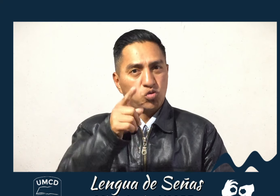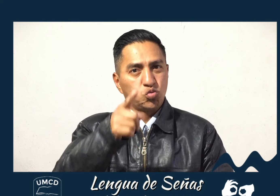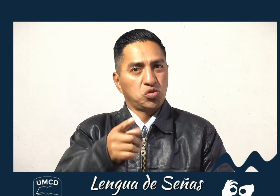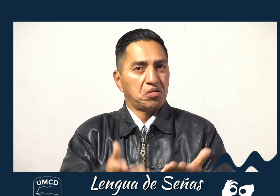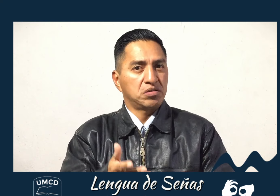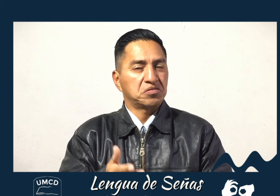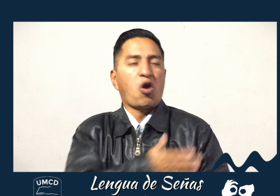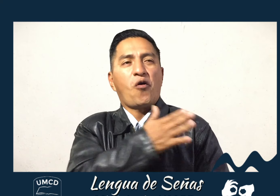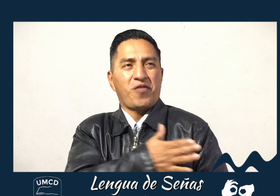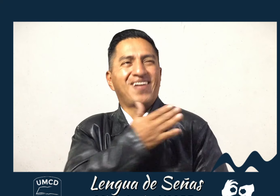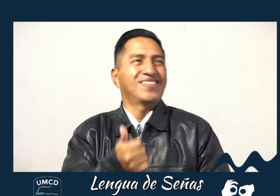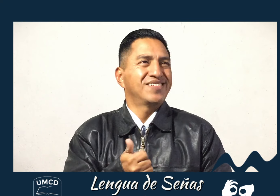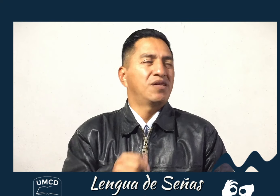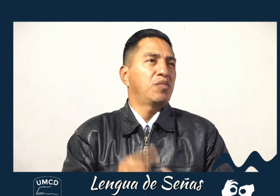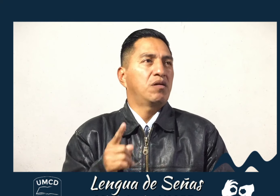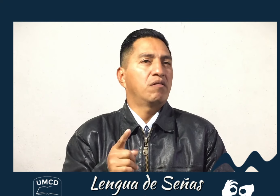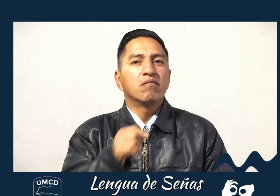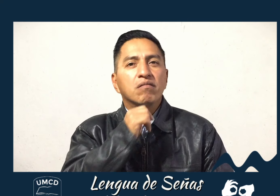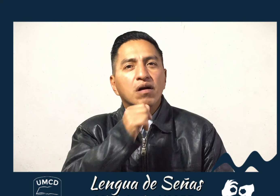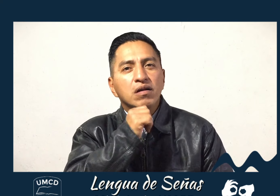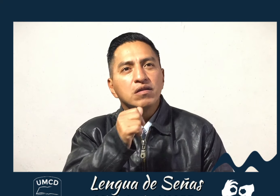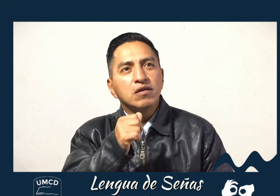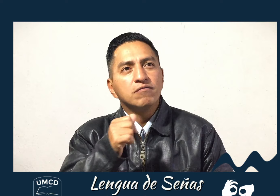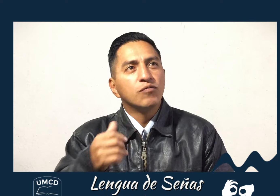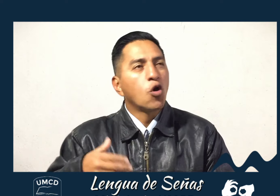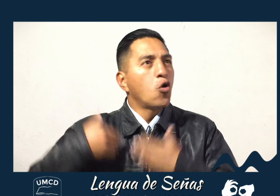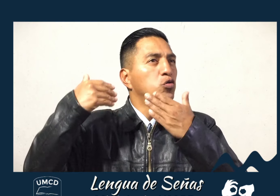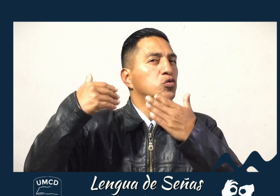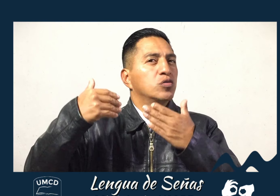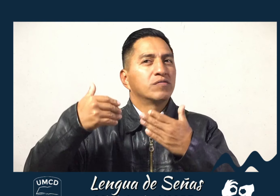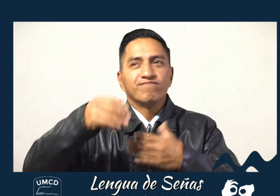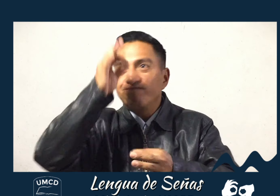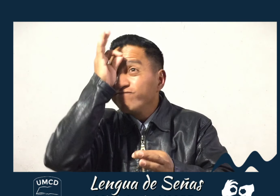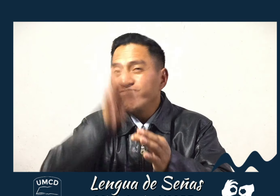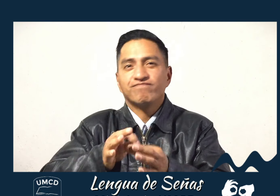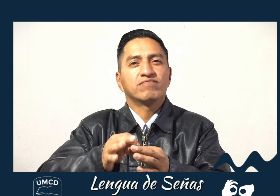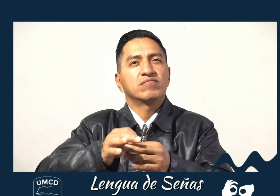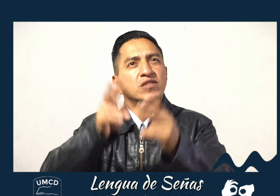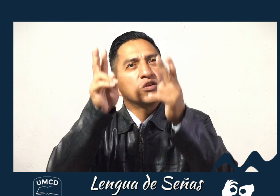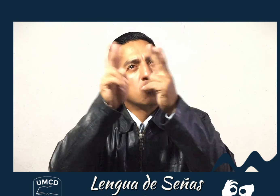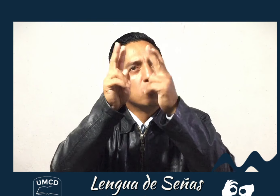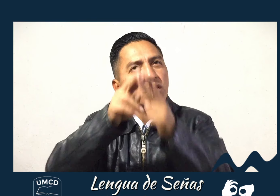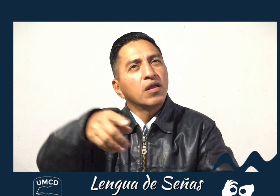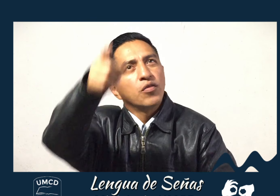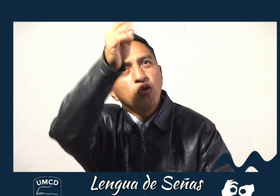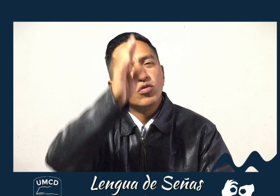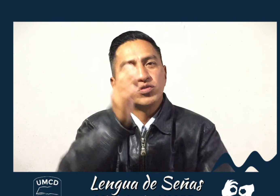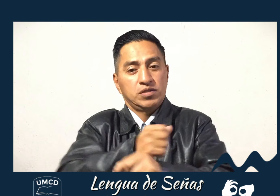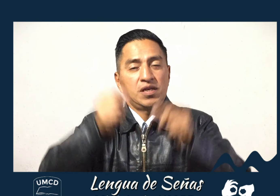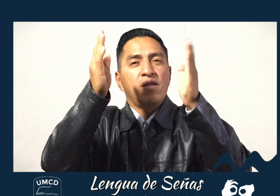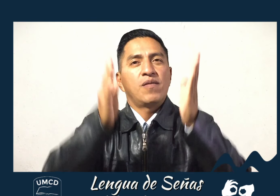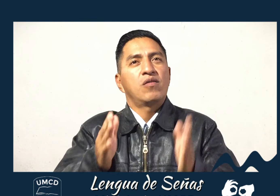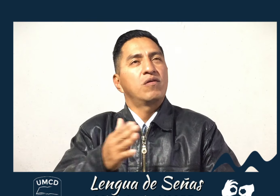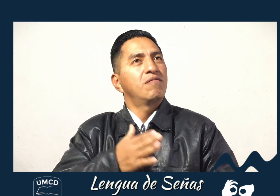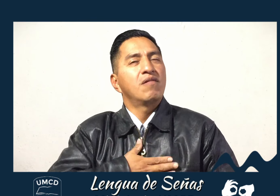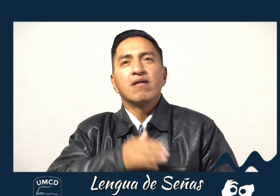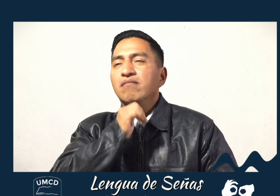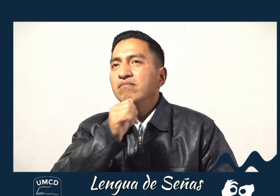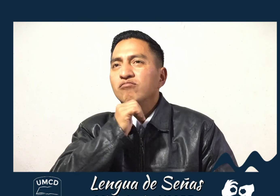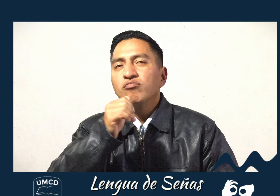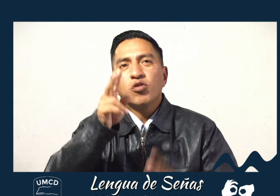produce tanta confianza, pero no nos deja experimentar el gozo de la fe y de conocer a nuestro Salvador